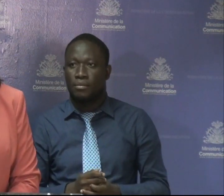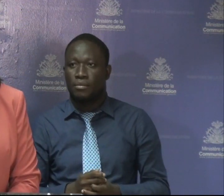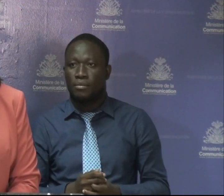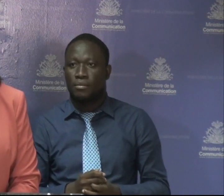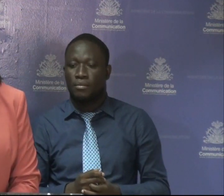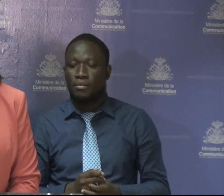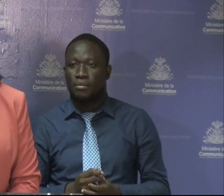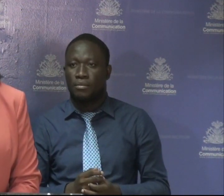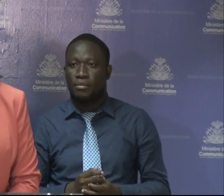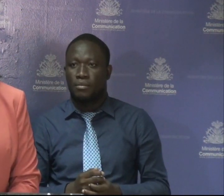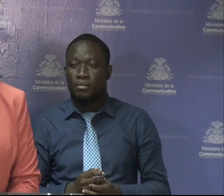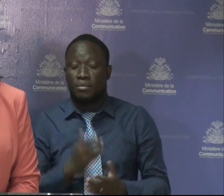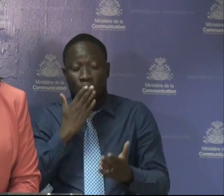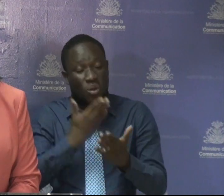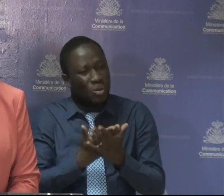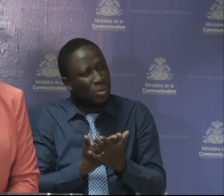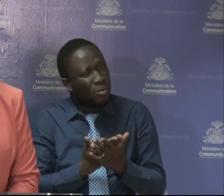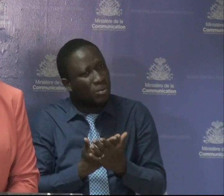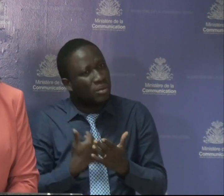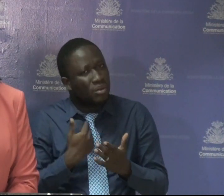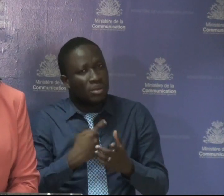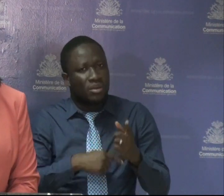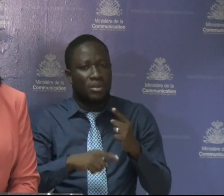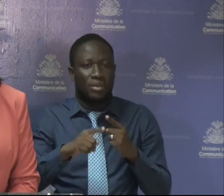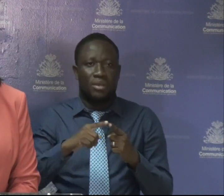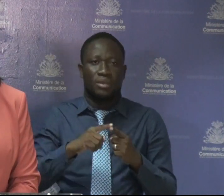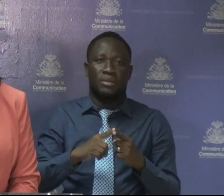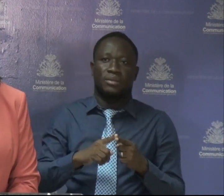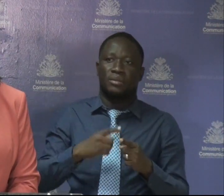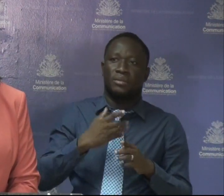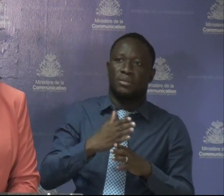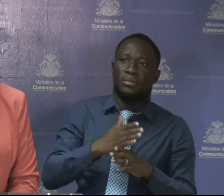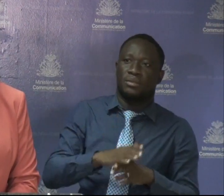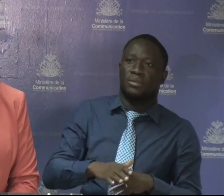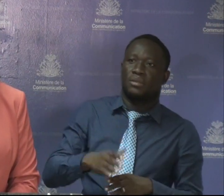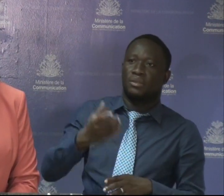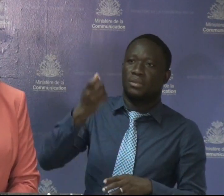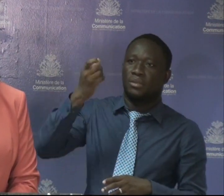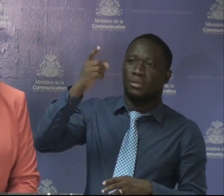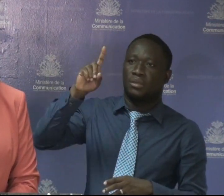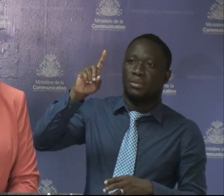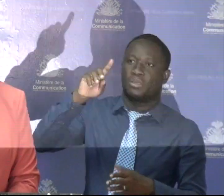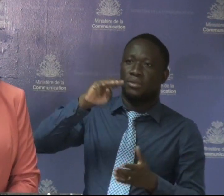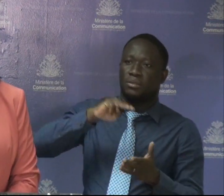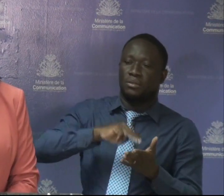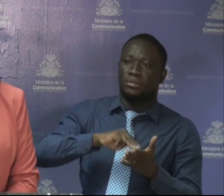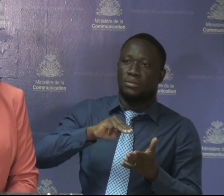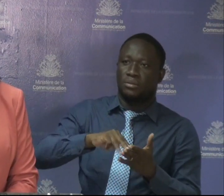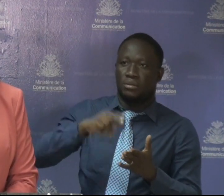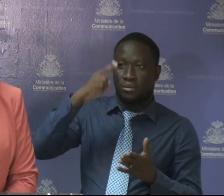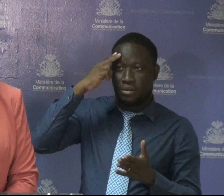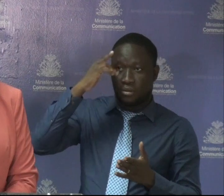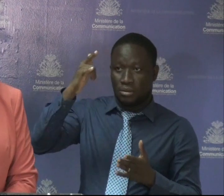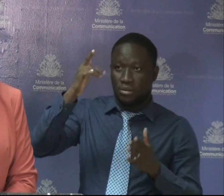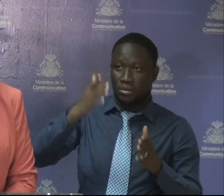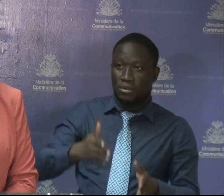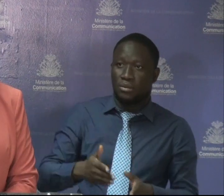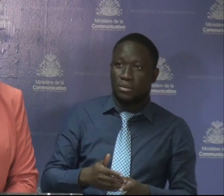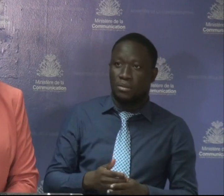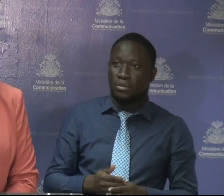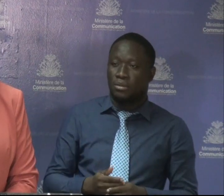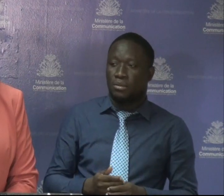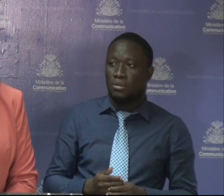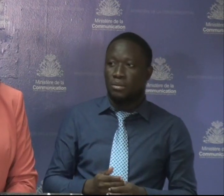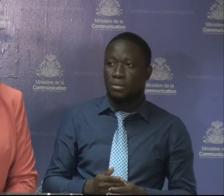Capacité d'accueil. Bon, nous sommes déjà 11 millions d'Haïtiens. OK? Et maintenant, l'accueil, comme tu